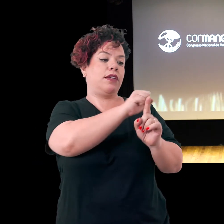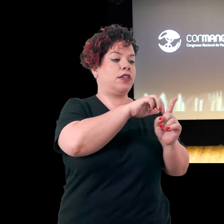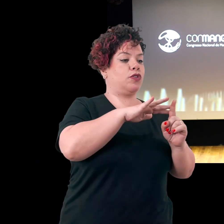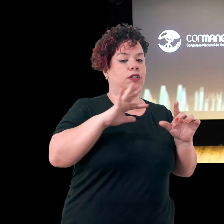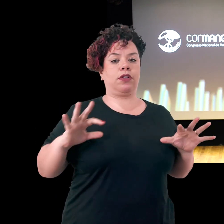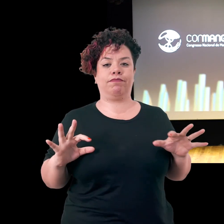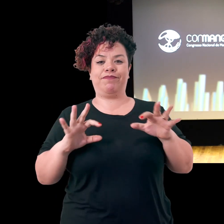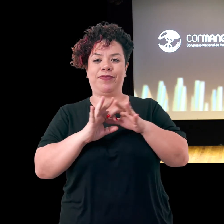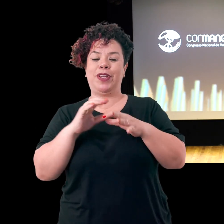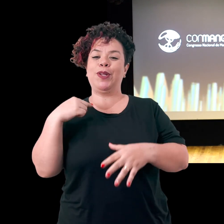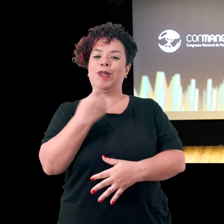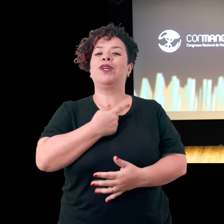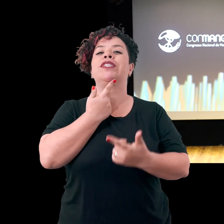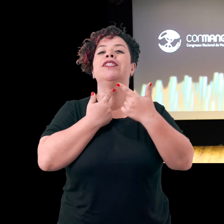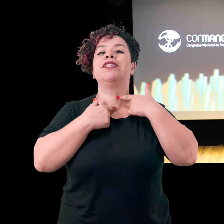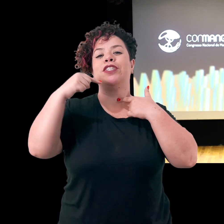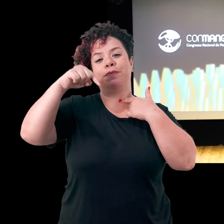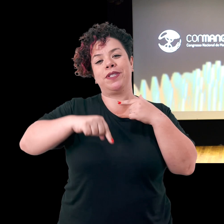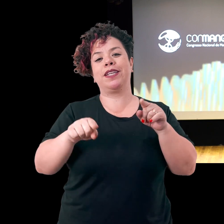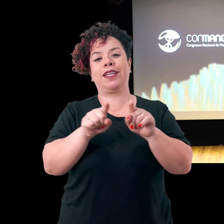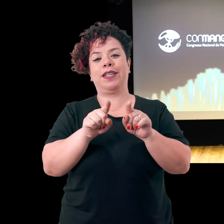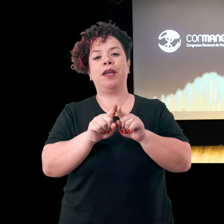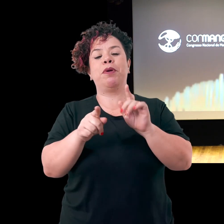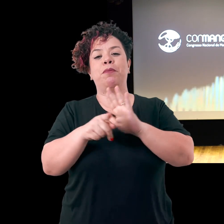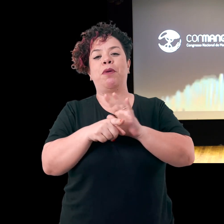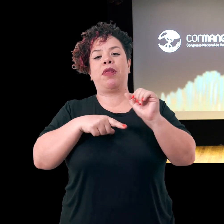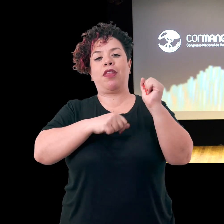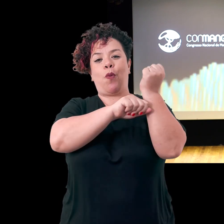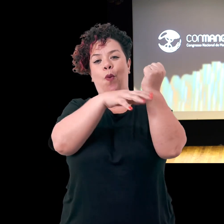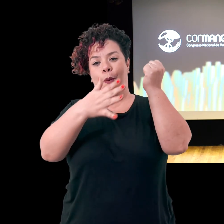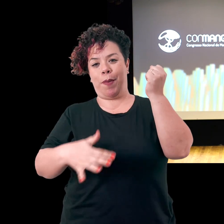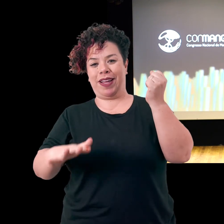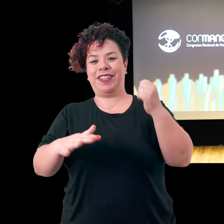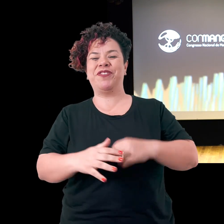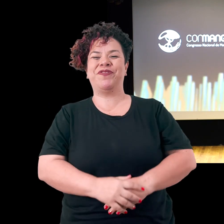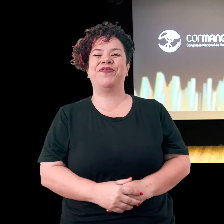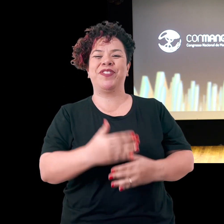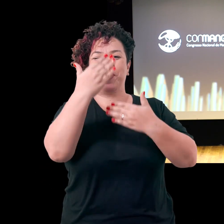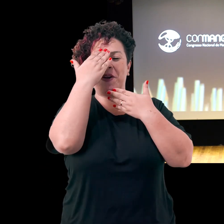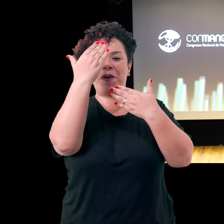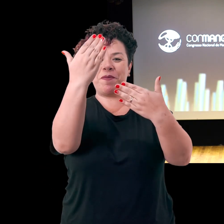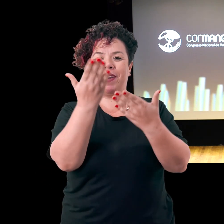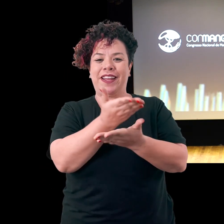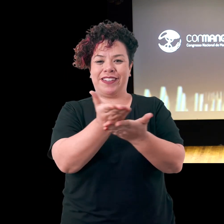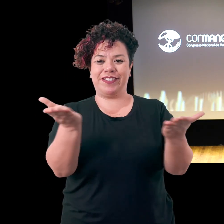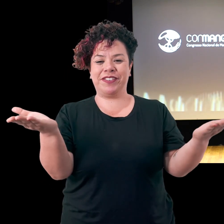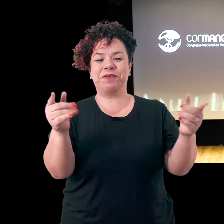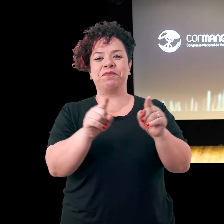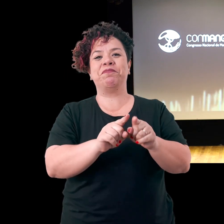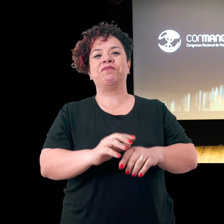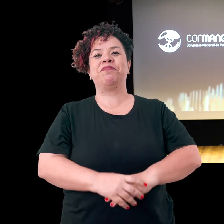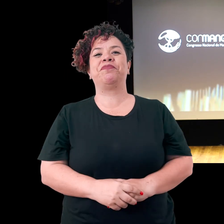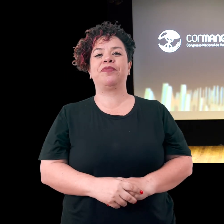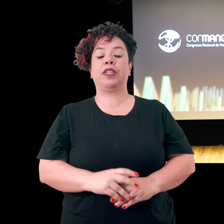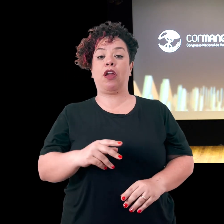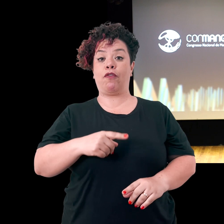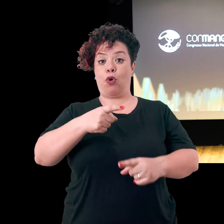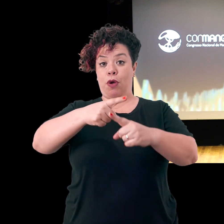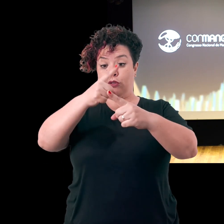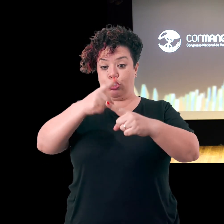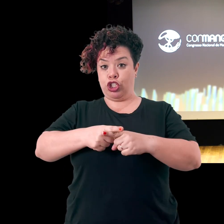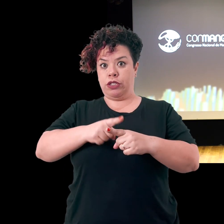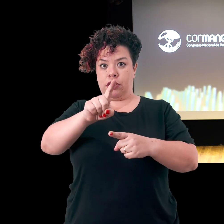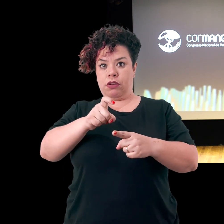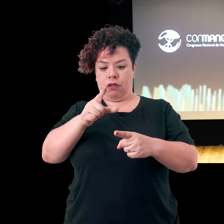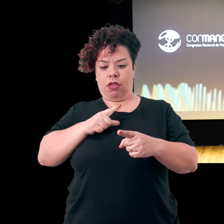sociedade, que é o que todos nós buscamos aqui também nesse Conwang. Obrigada, Alexander. Fica à vontade, o palco obrigado. é seu. Vou ficar no X,